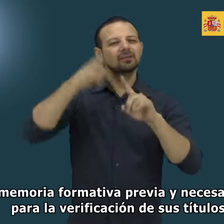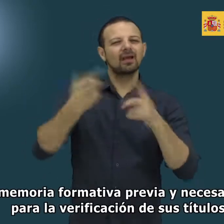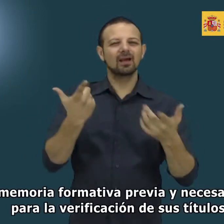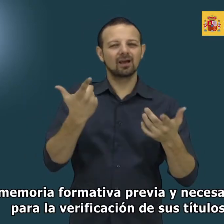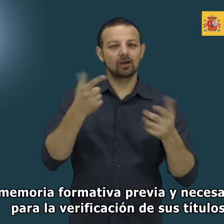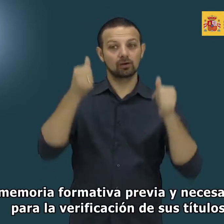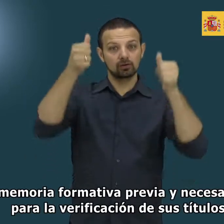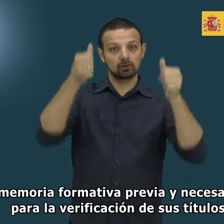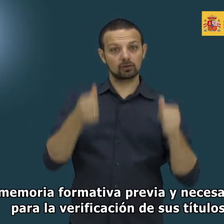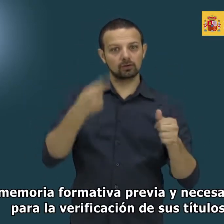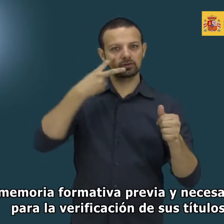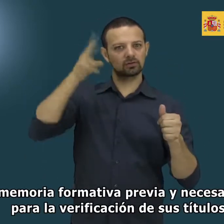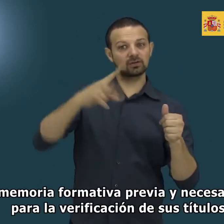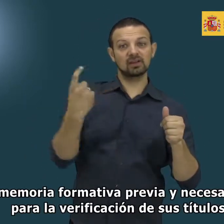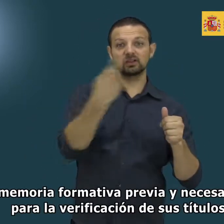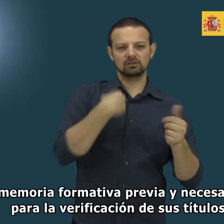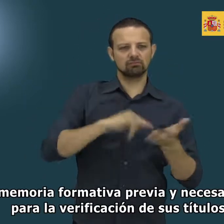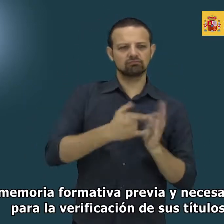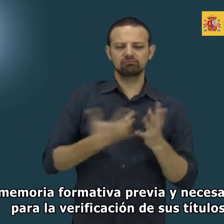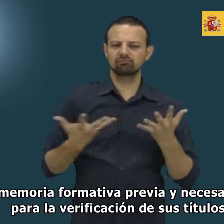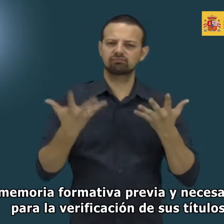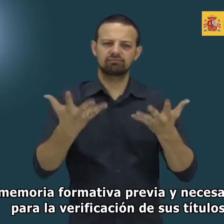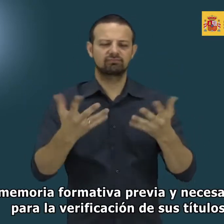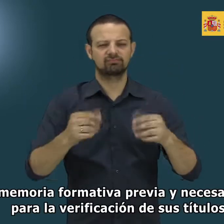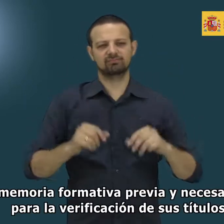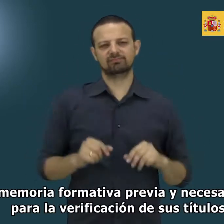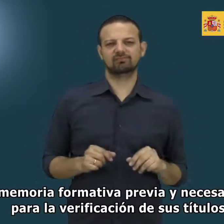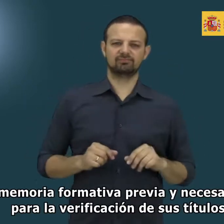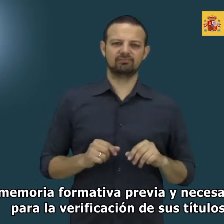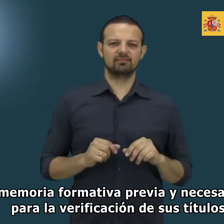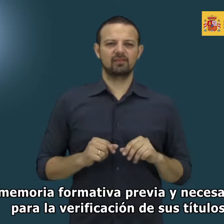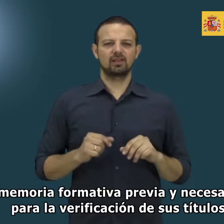memoria formativa, previa y necesaria para la verificación de sus títulos.